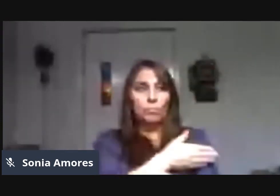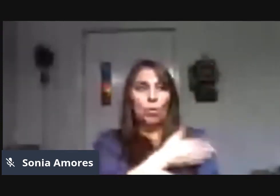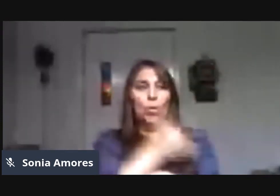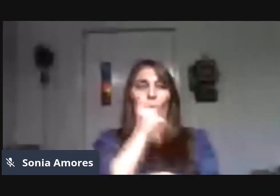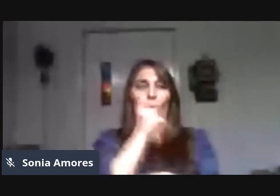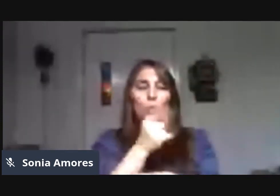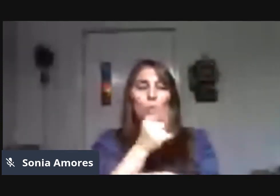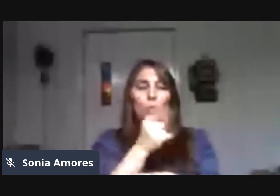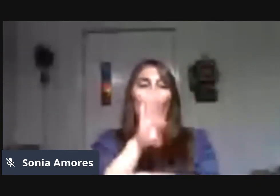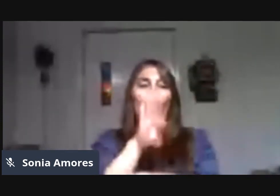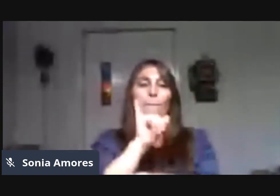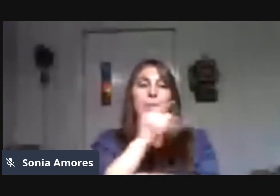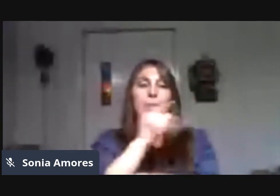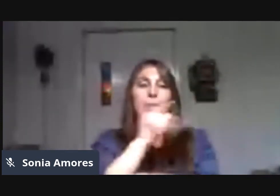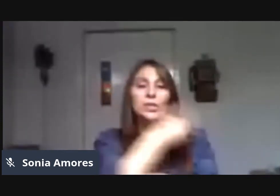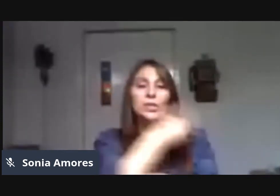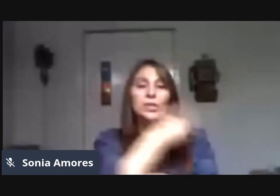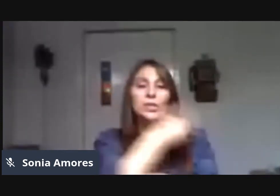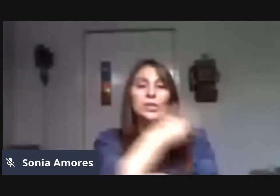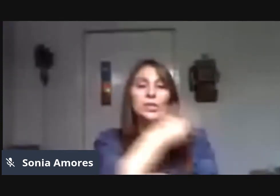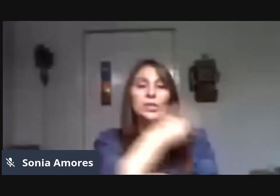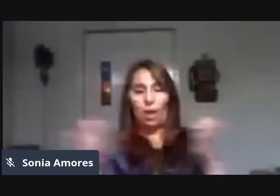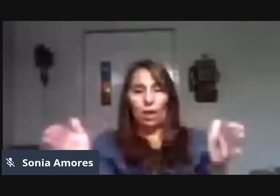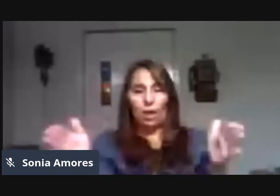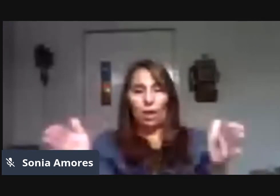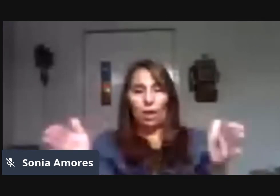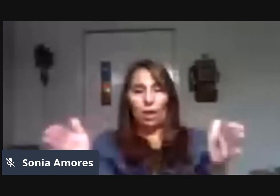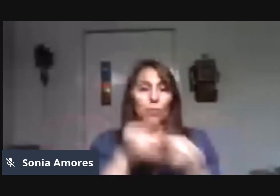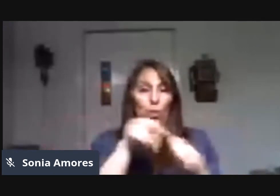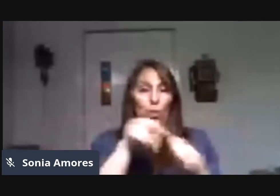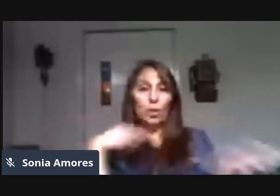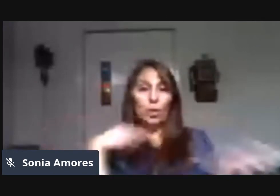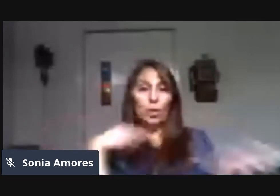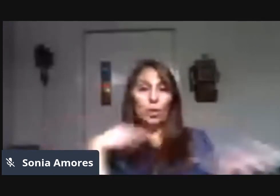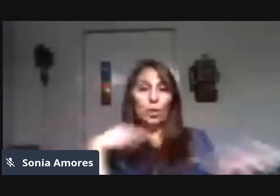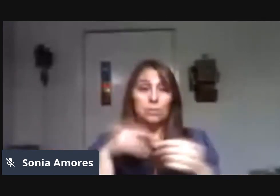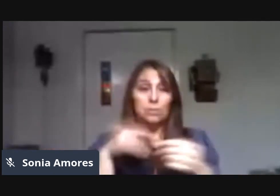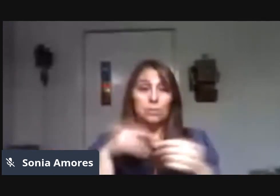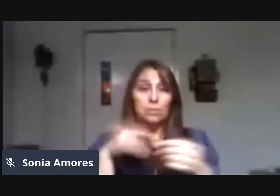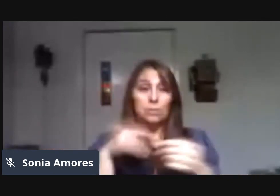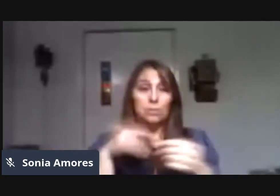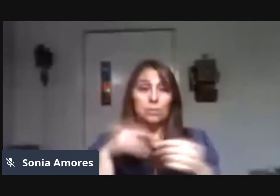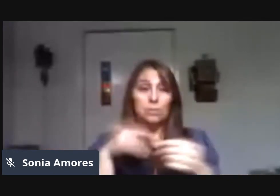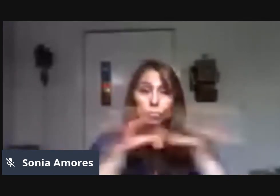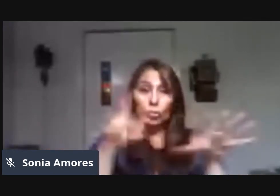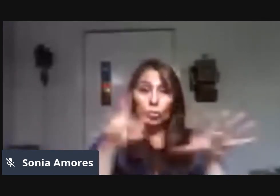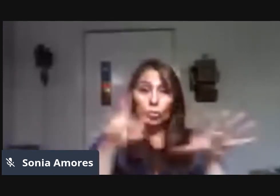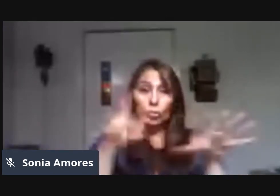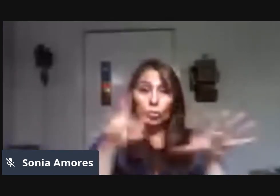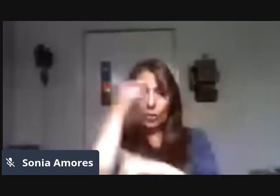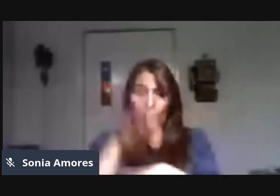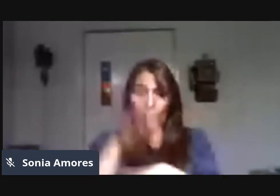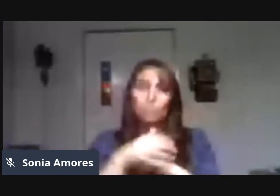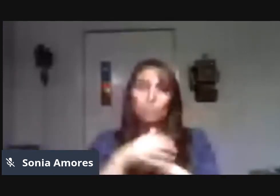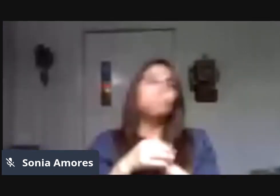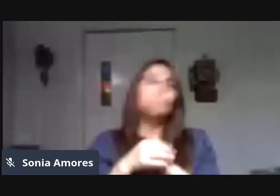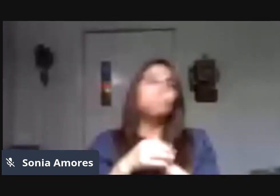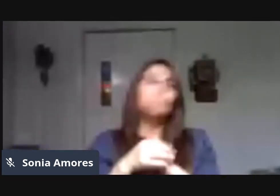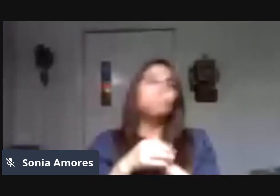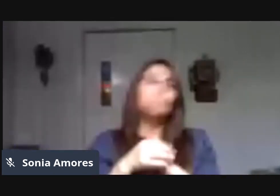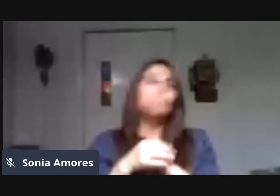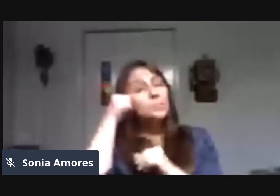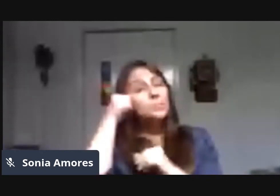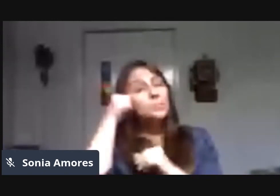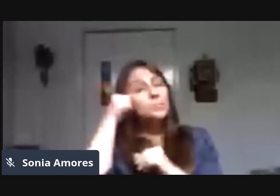a pesar de seguir en déficit la educación pública. Recuerden, como dato curioso, que el gobierno nacional tiene una